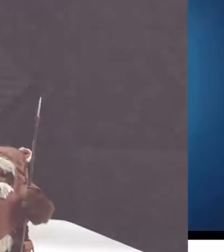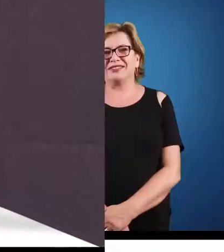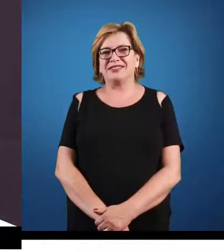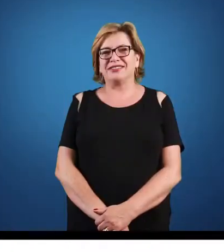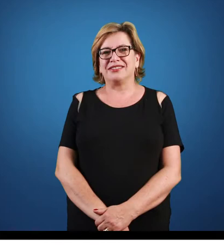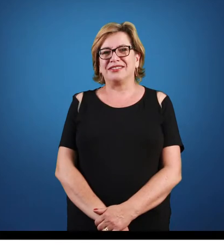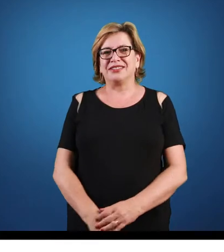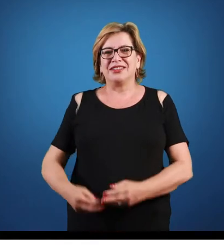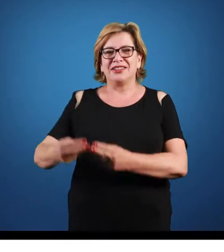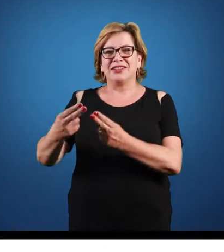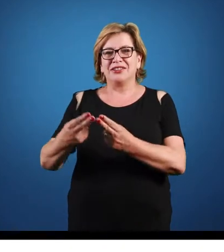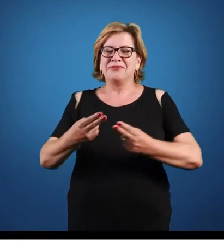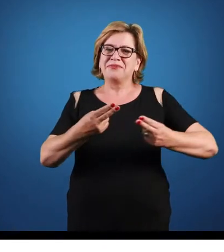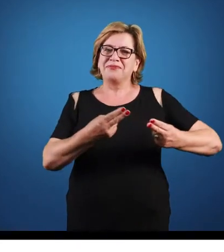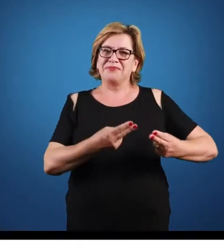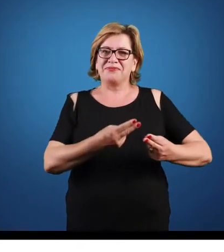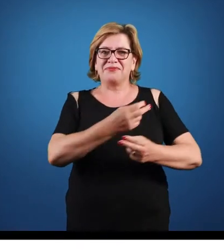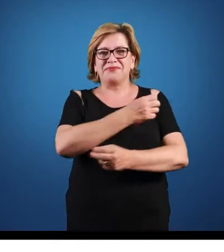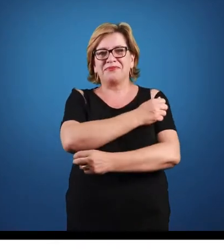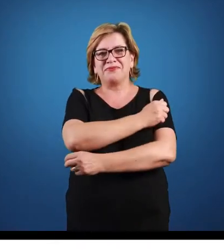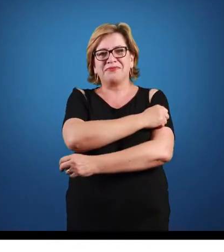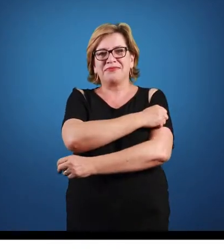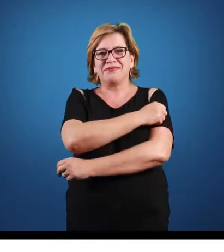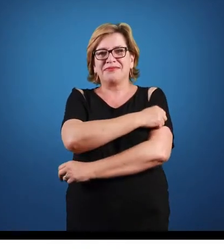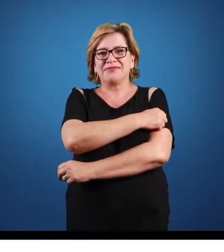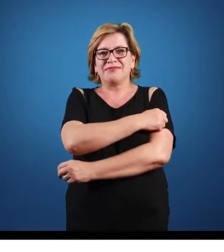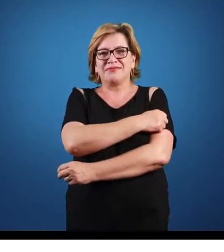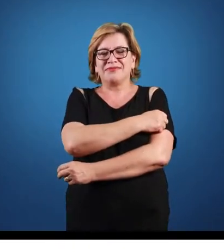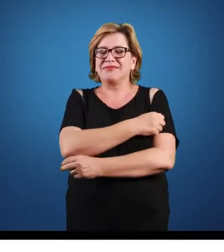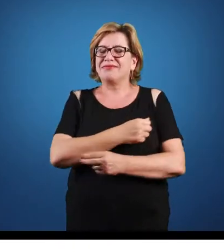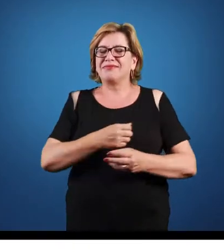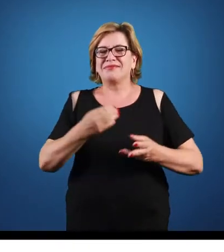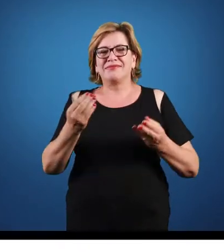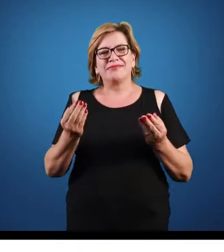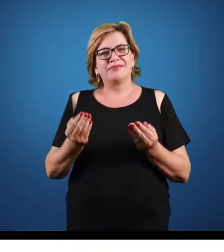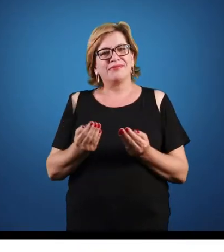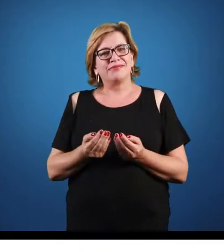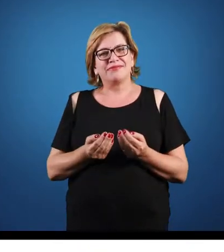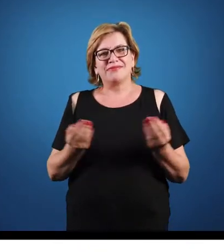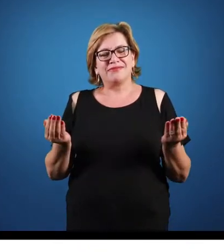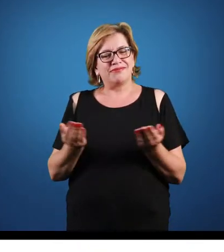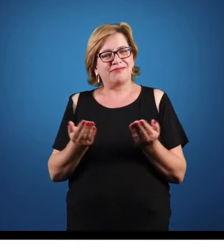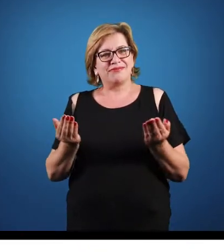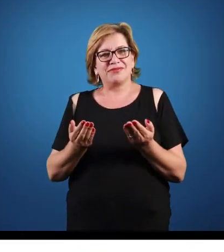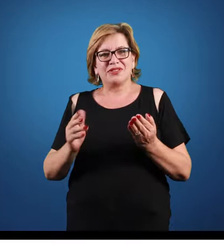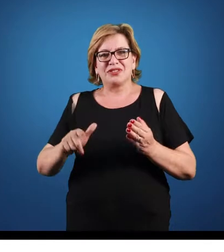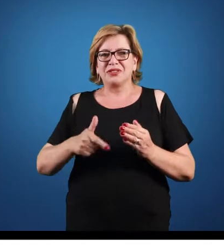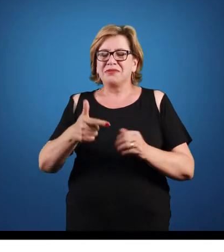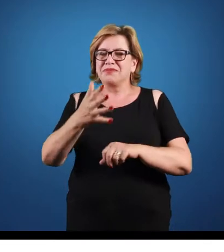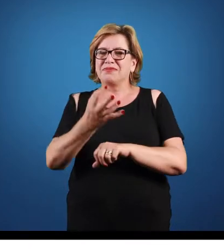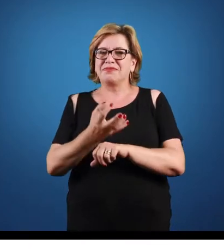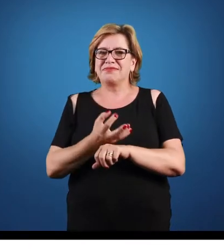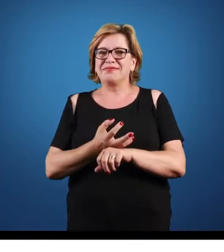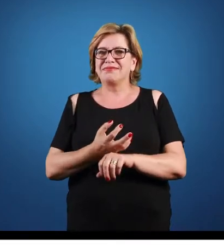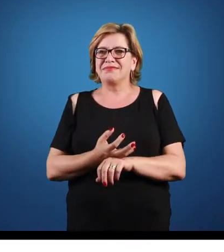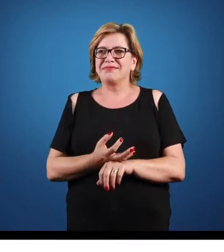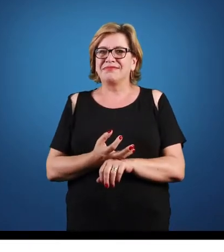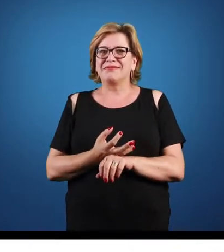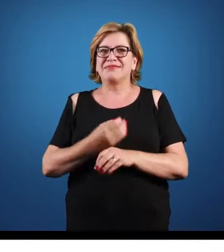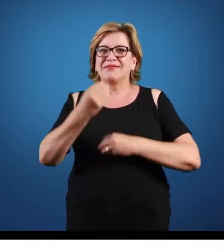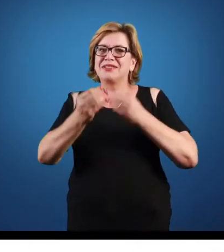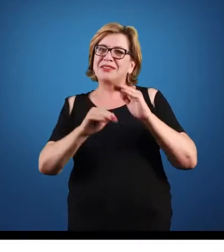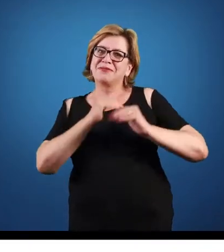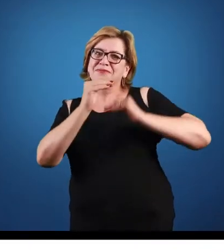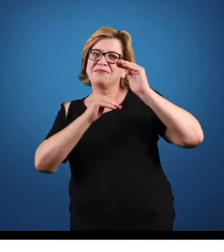tão bem-vindo alunos nós é agora um em outra disciplina mas pelo desenvolvimento de